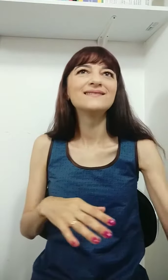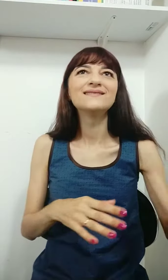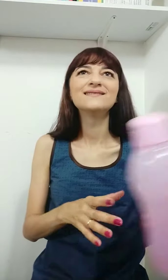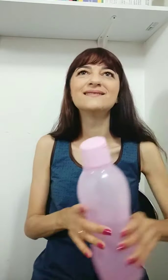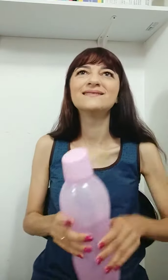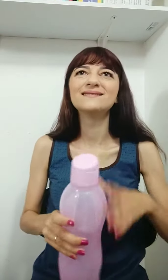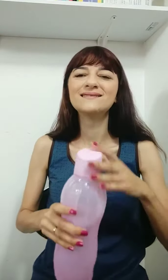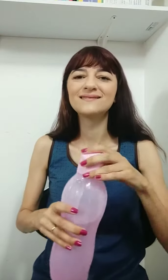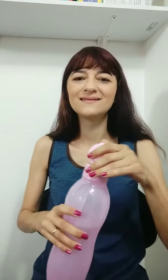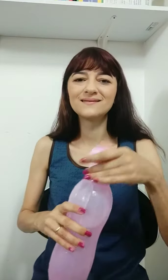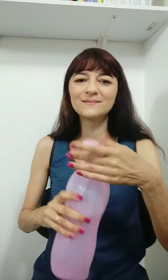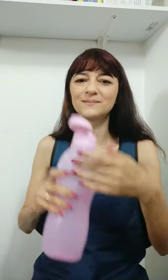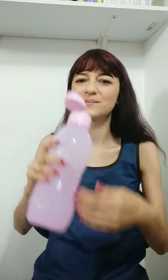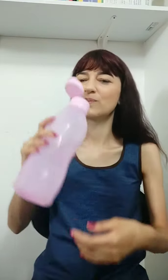Boa tarde.